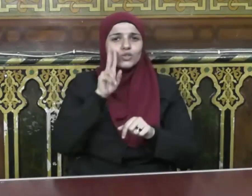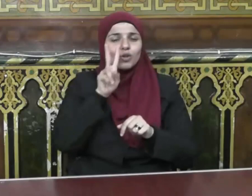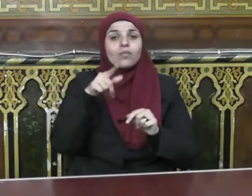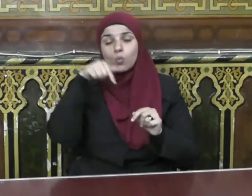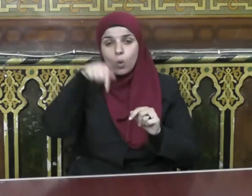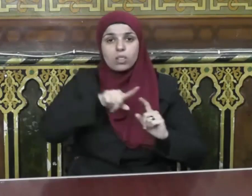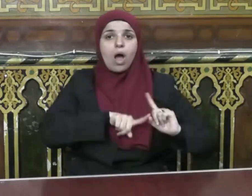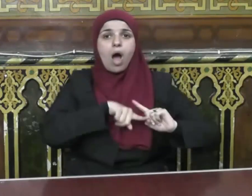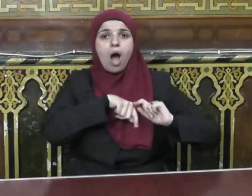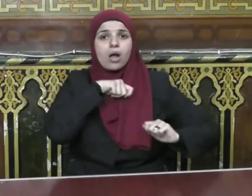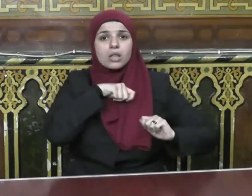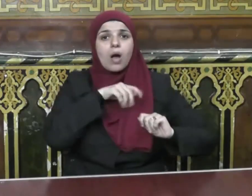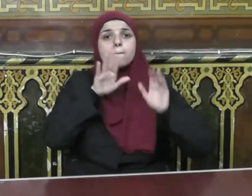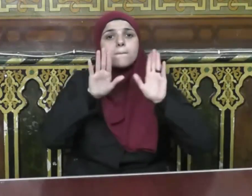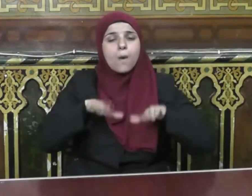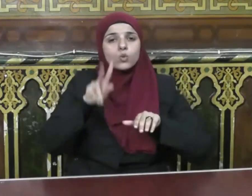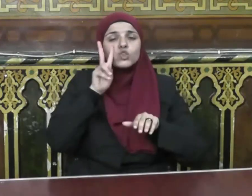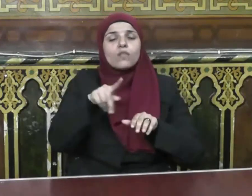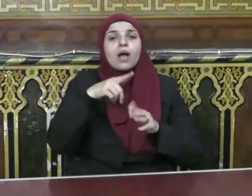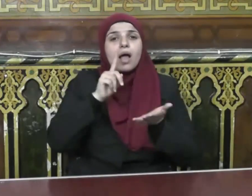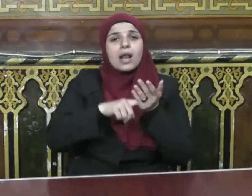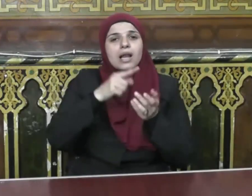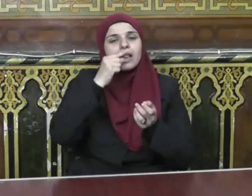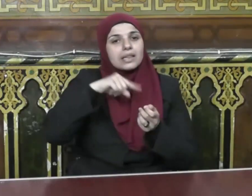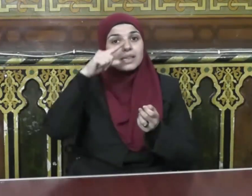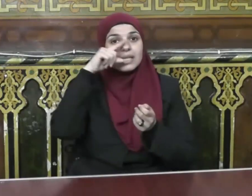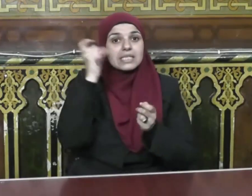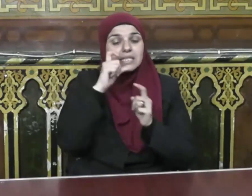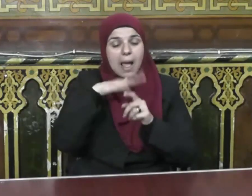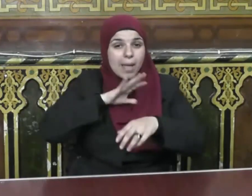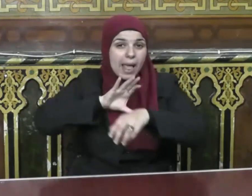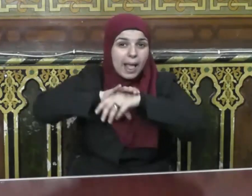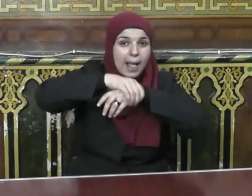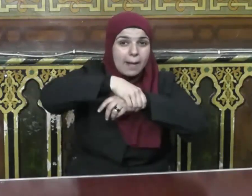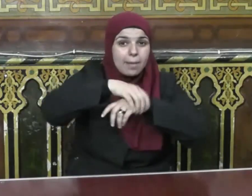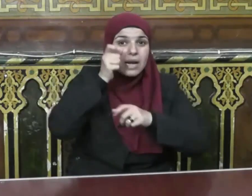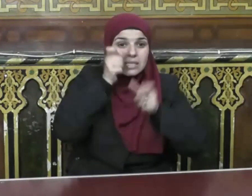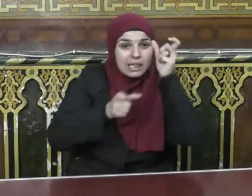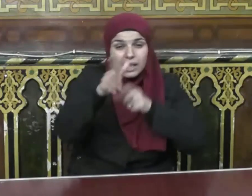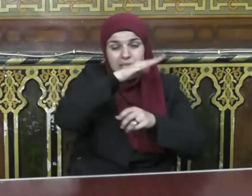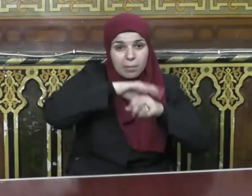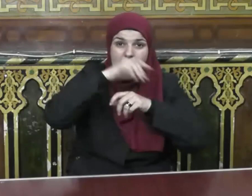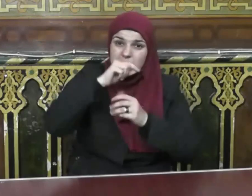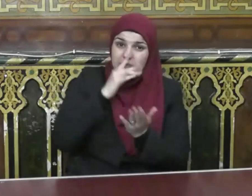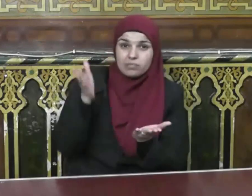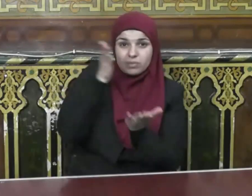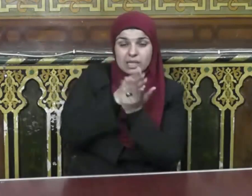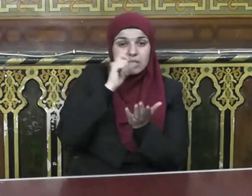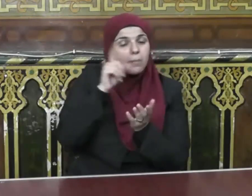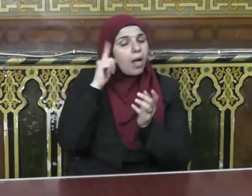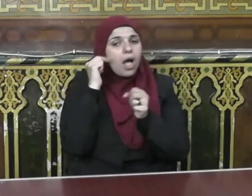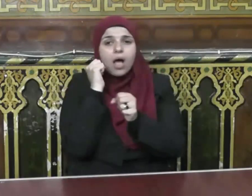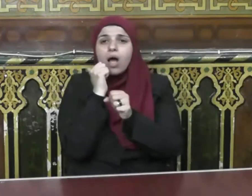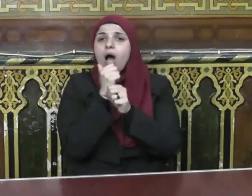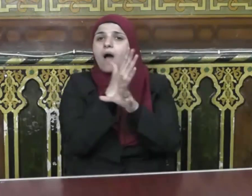العقيدة نجد أن الإسلام لم يجبر أحداً على اعتناقه، بل كفل حرية الاعتقاد